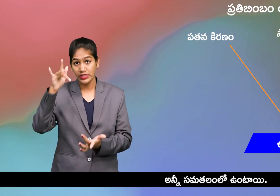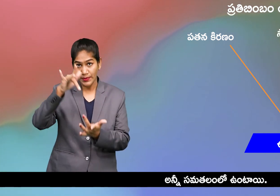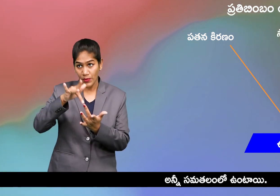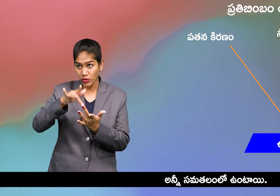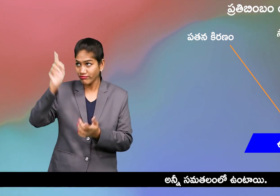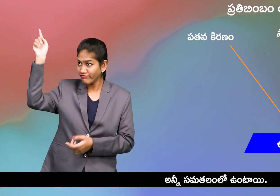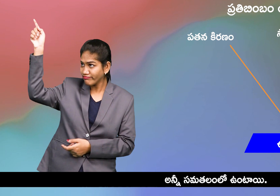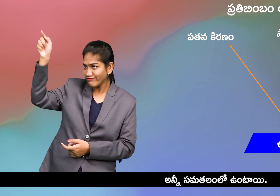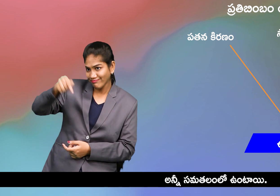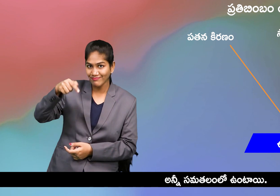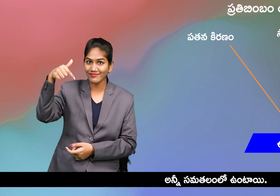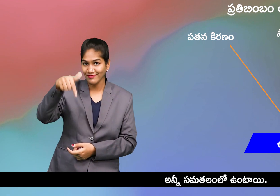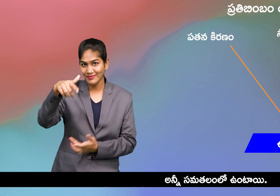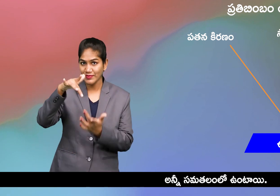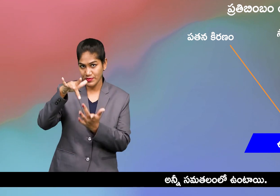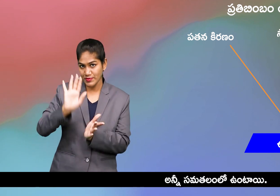అన్నీ సమతలంలో ఉంటాయి.